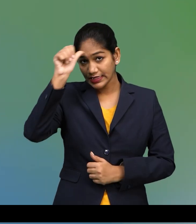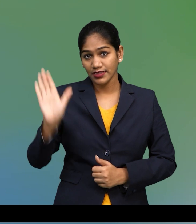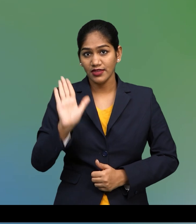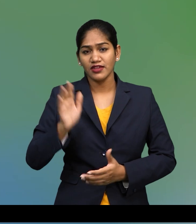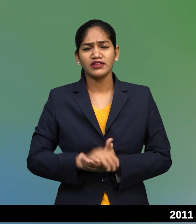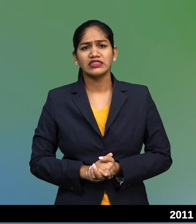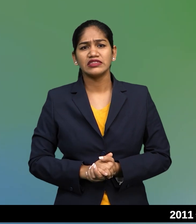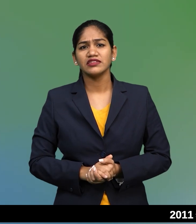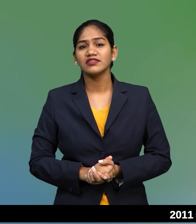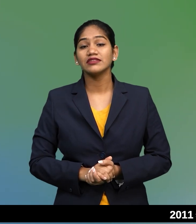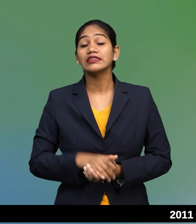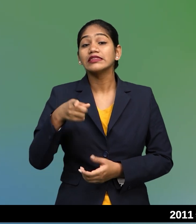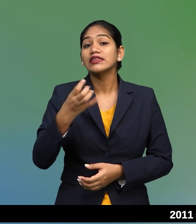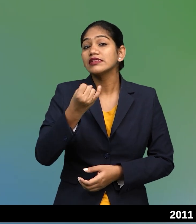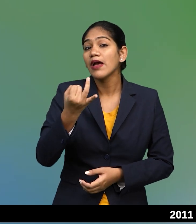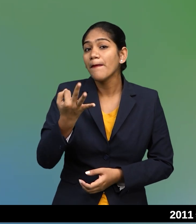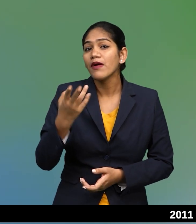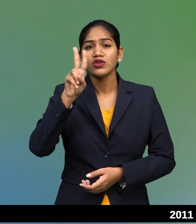భారతదేశంలో 2011 జనాభా లెక్కల ప్రకారం